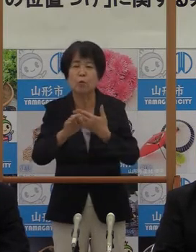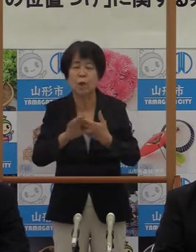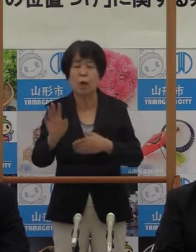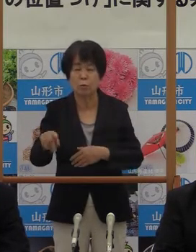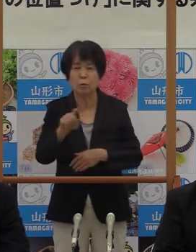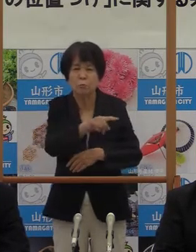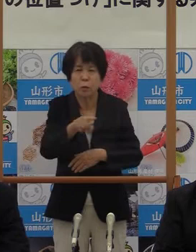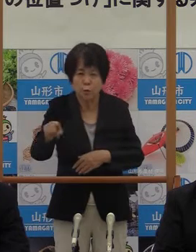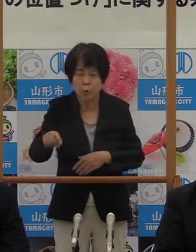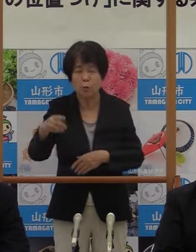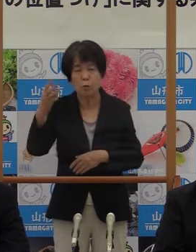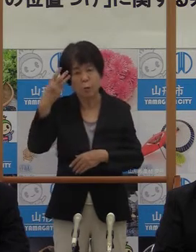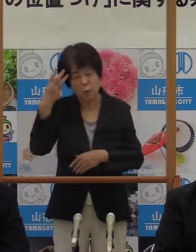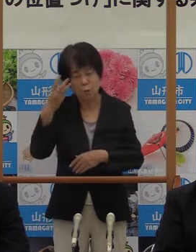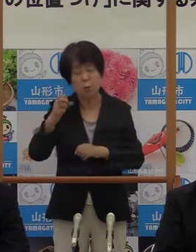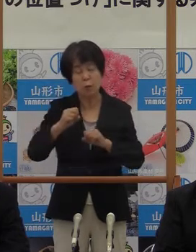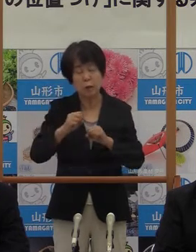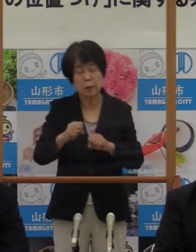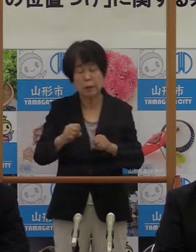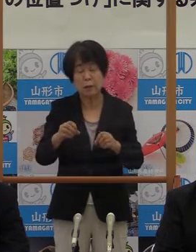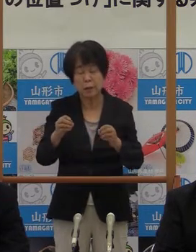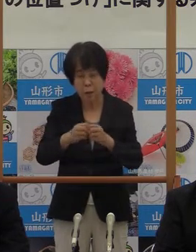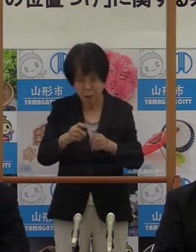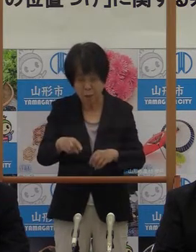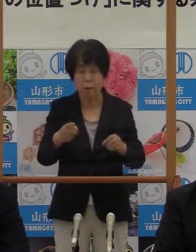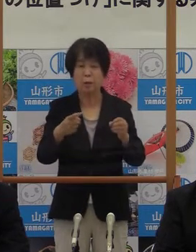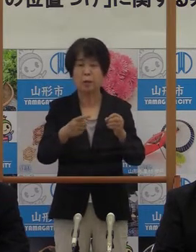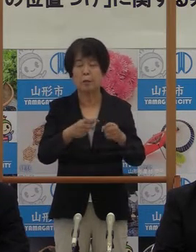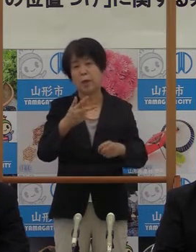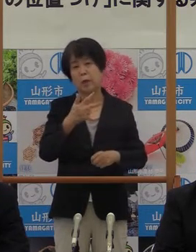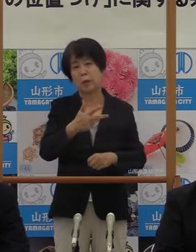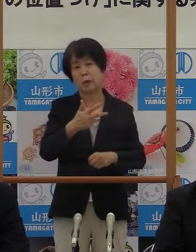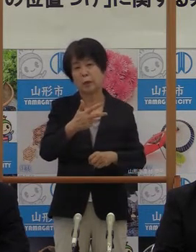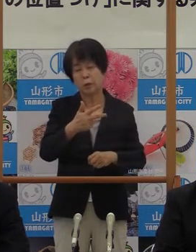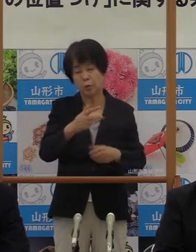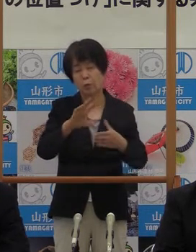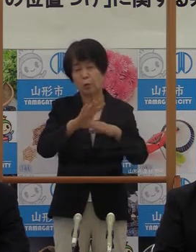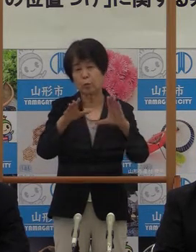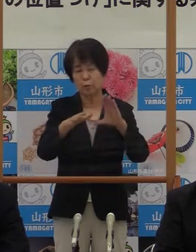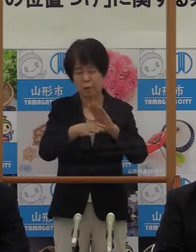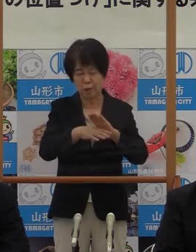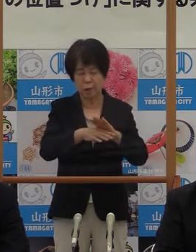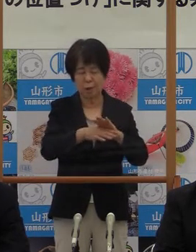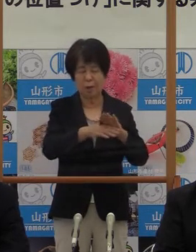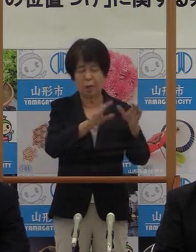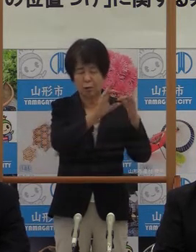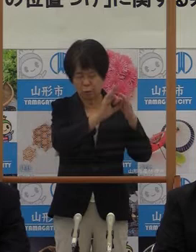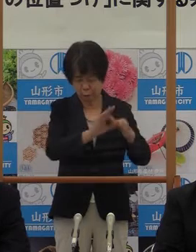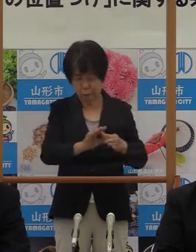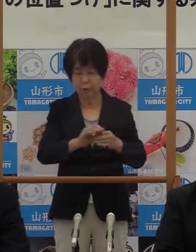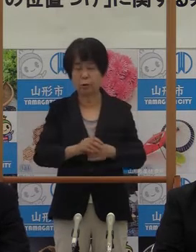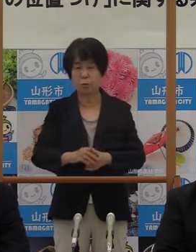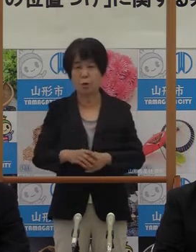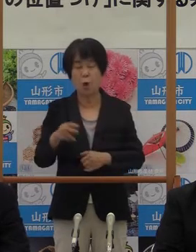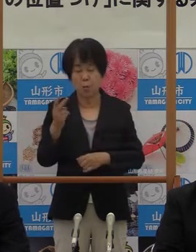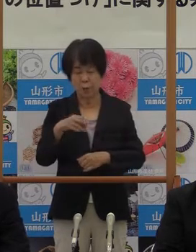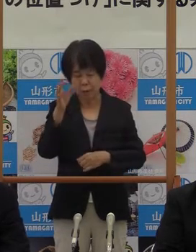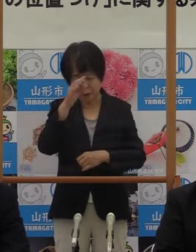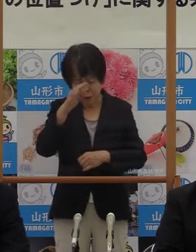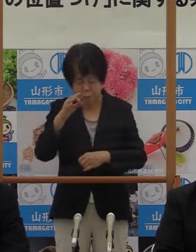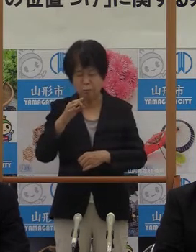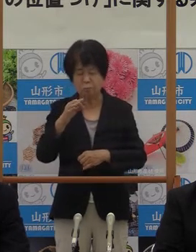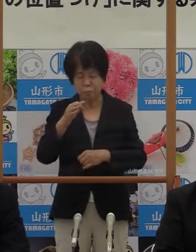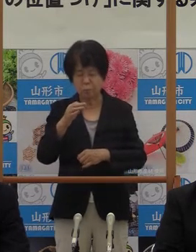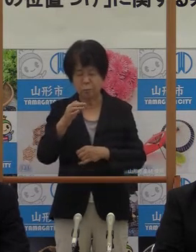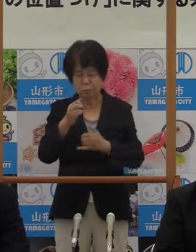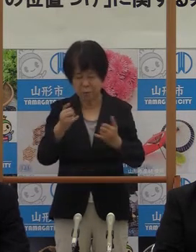参考にしながら、やはりこの山形市の文化の継承、そして観光の振興、